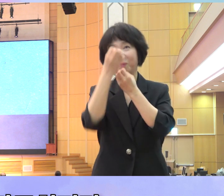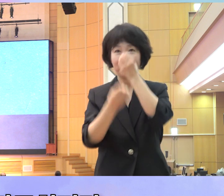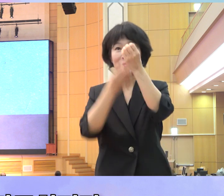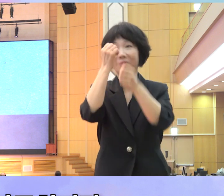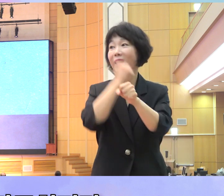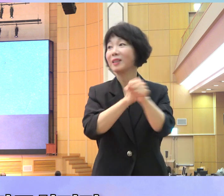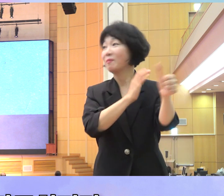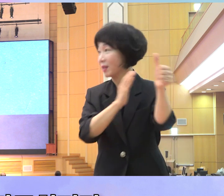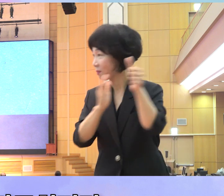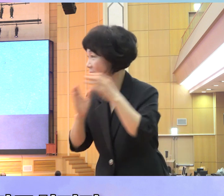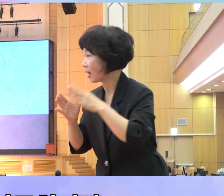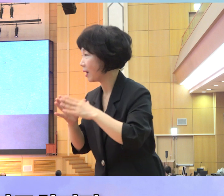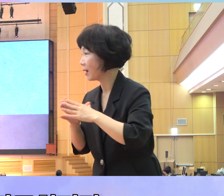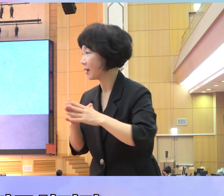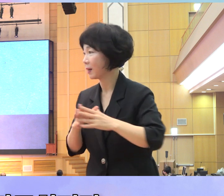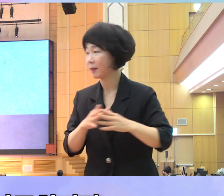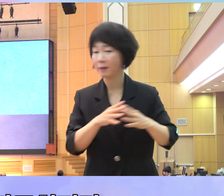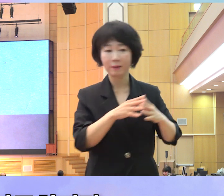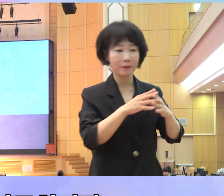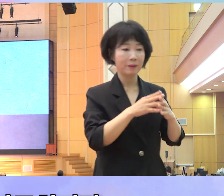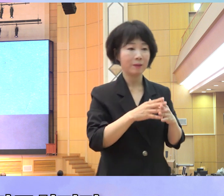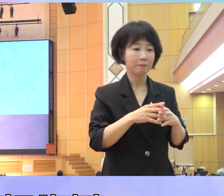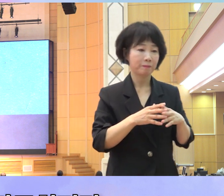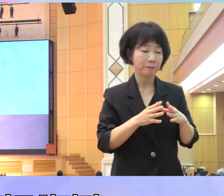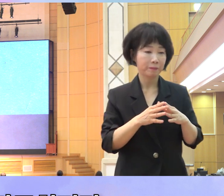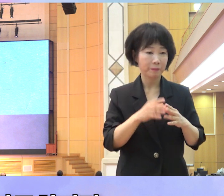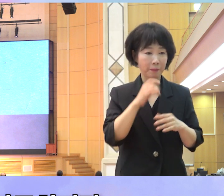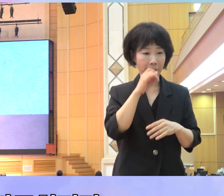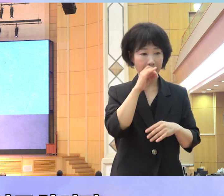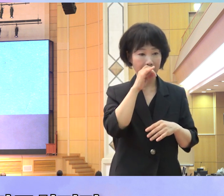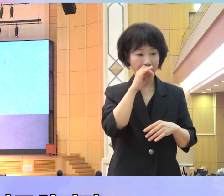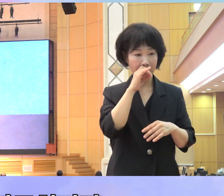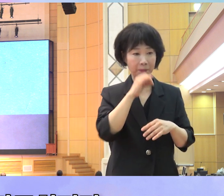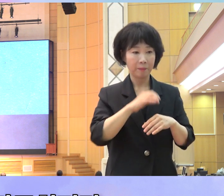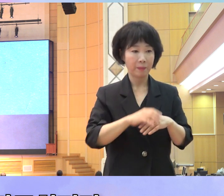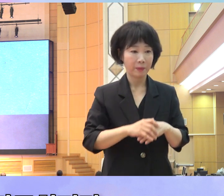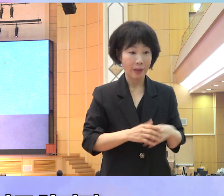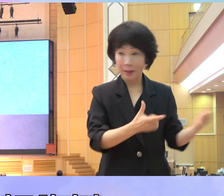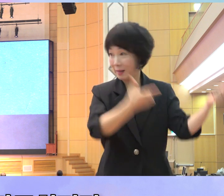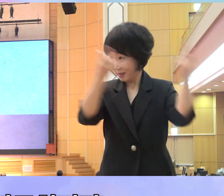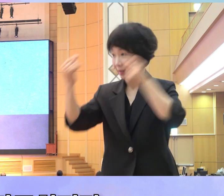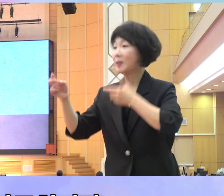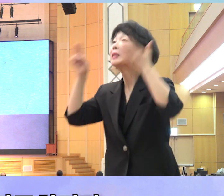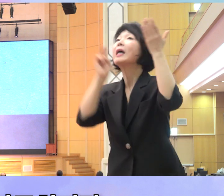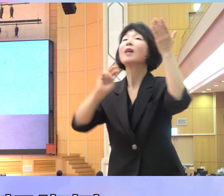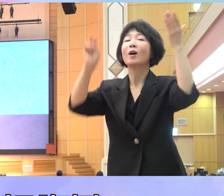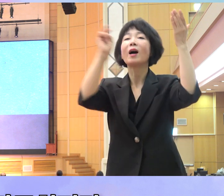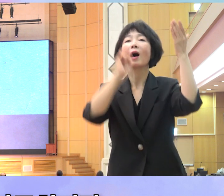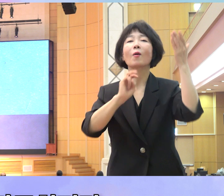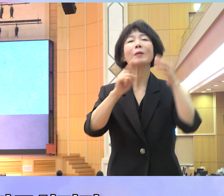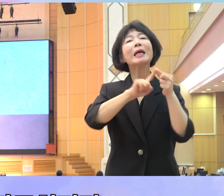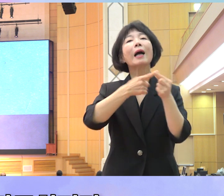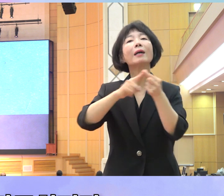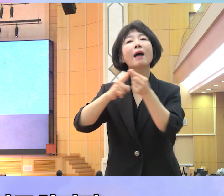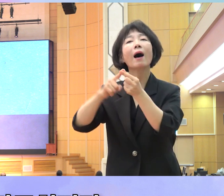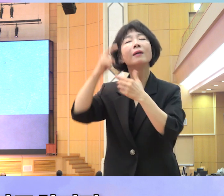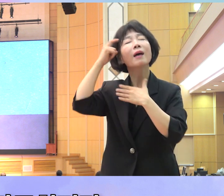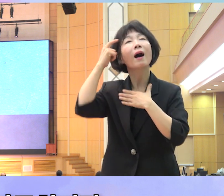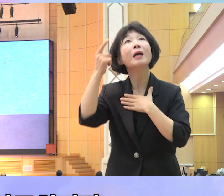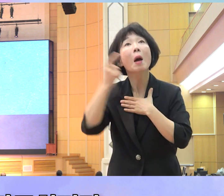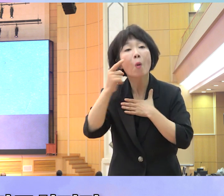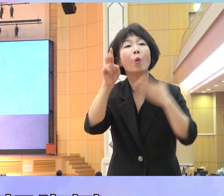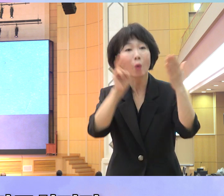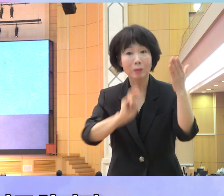축도 전에도 당분간은 이 원하고 바라고 기도합니다 후렴구를 우리가 다 같이 찬양하면서 축도를 할 거예요. 찬양하겠습니다.